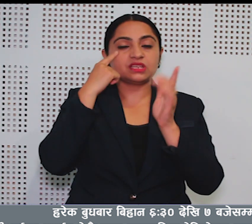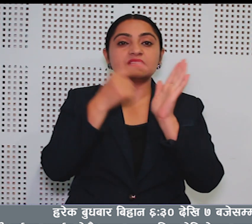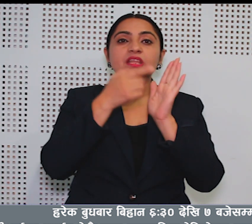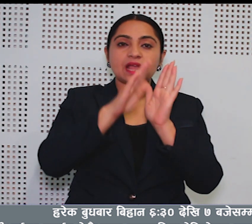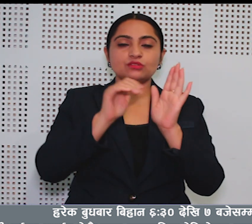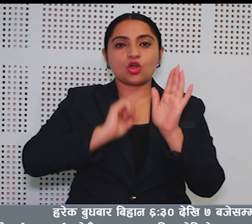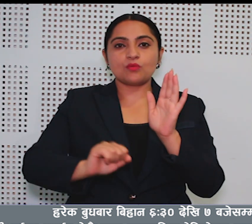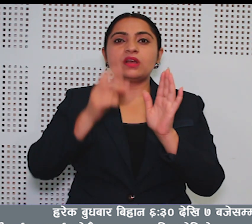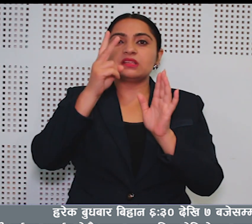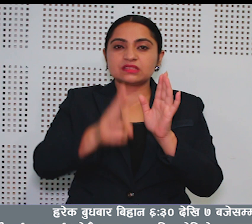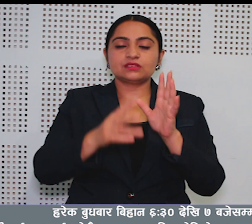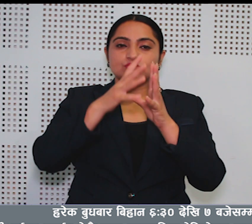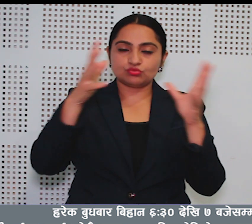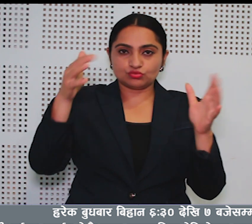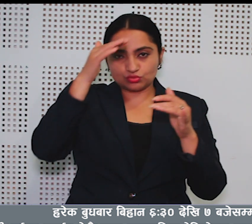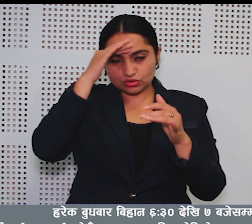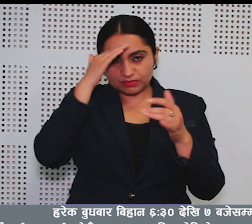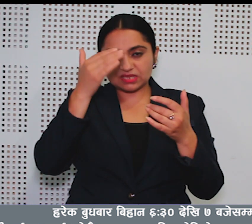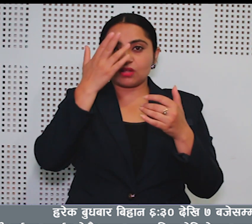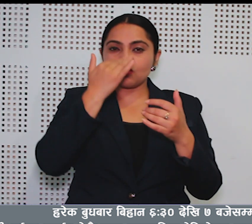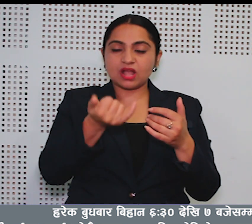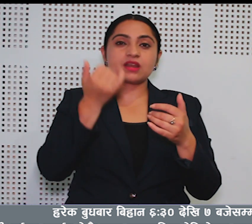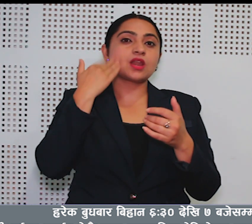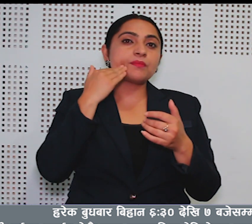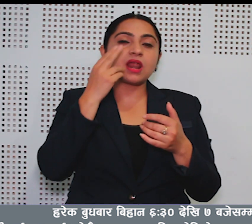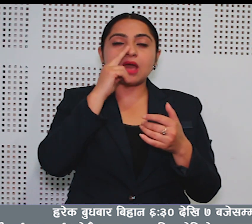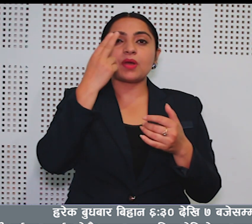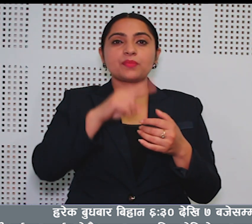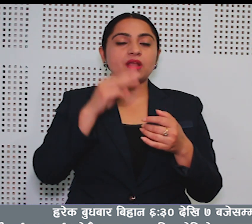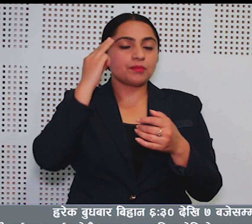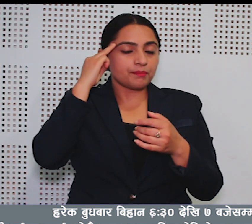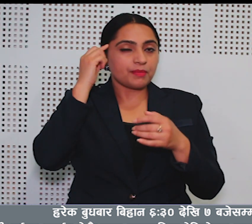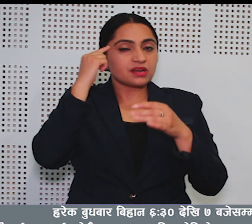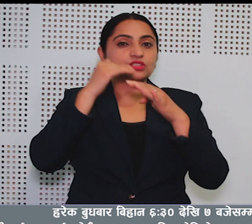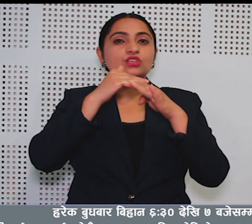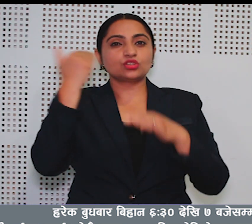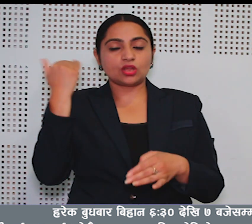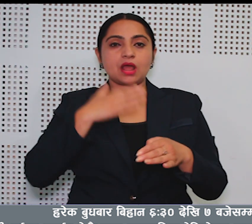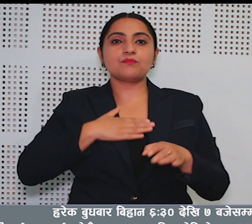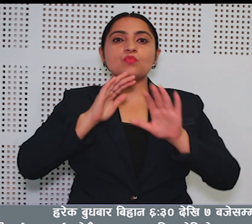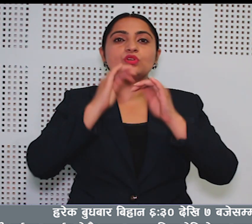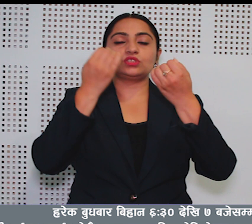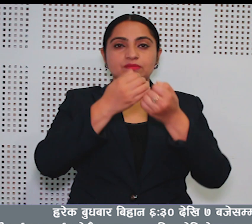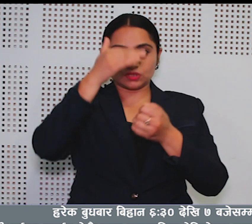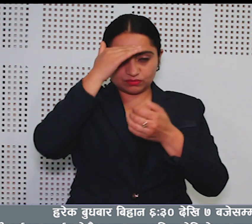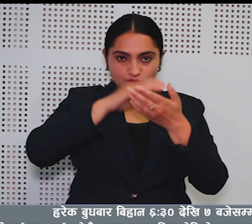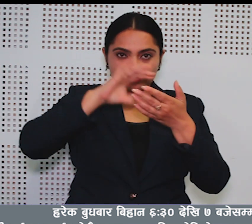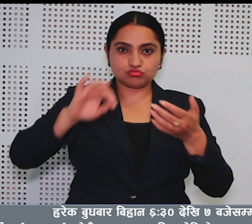यस्ता महाव्याधि वा विपत्तिका कारण महिलामा परेको मानसिक तनाव तथा मनोसामाजिक समस्याको समाधानका लागि